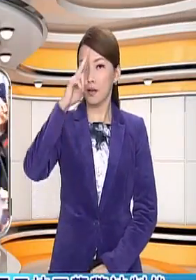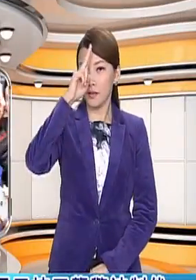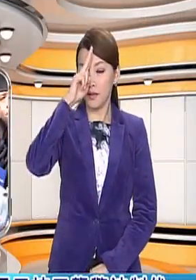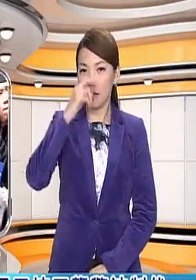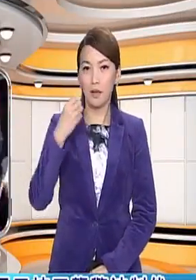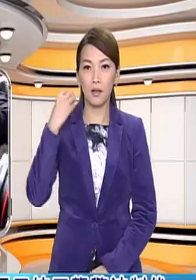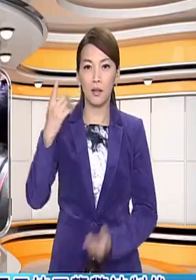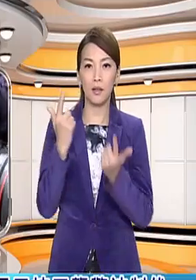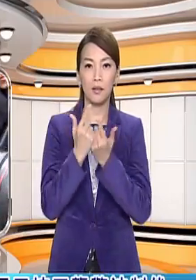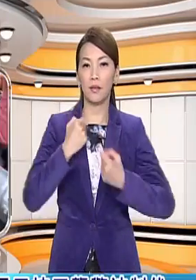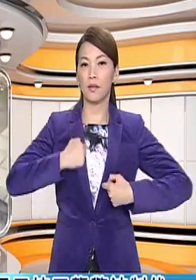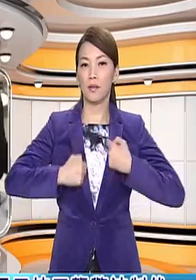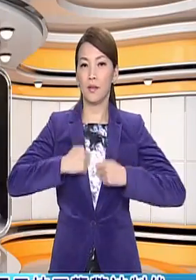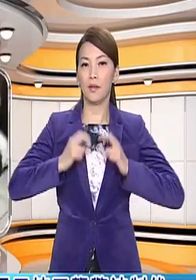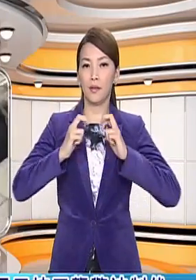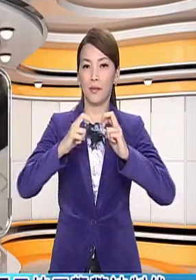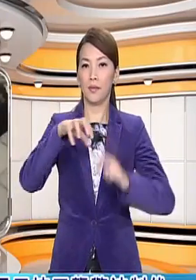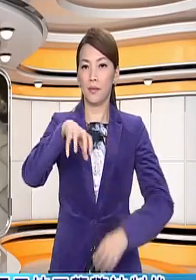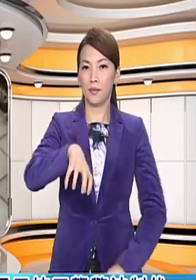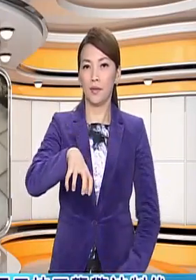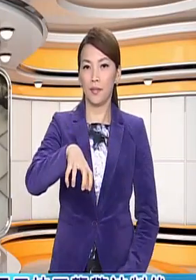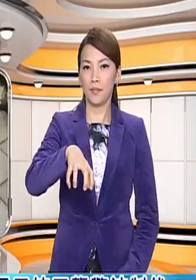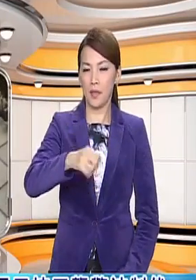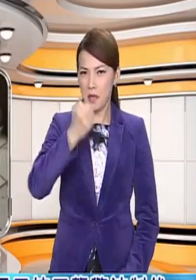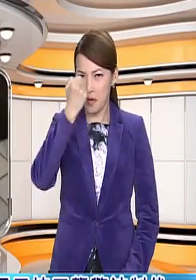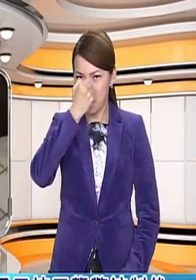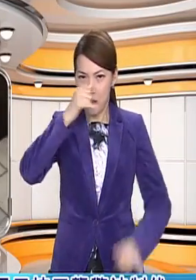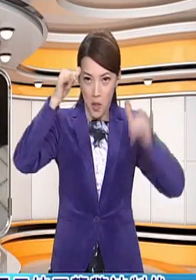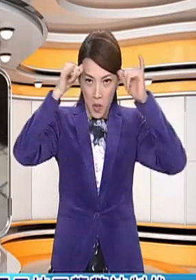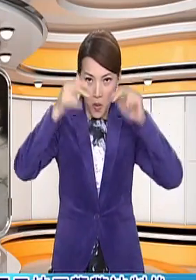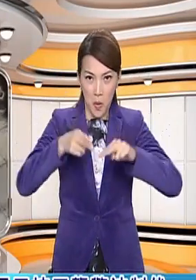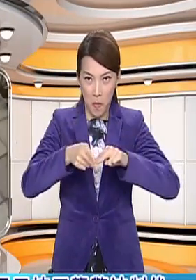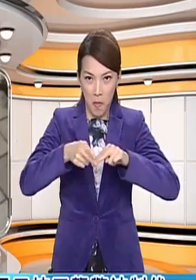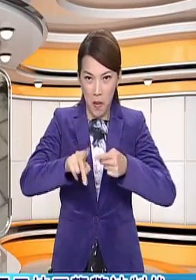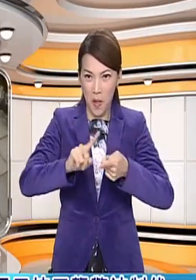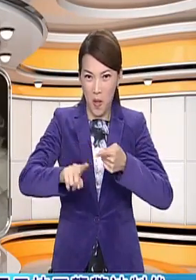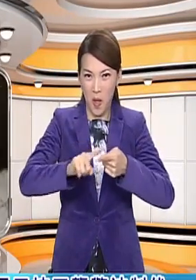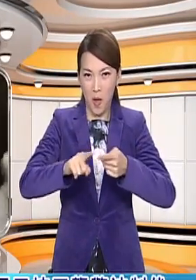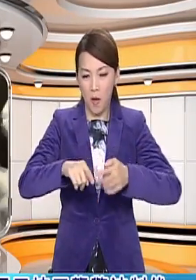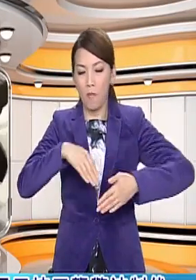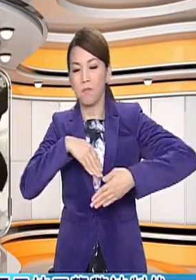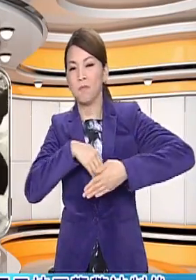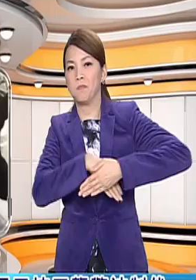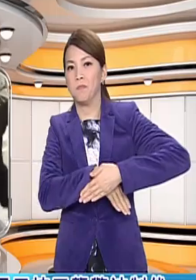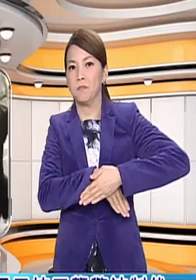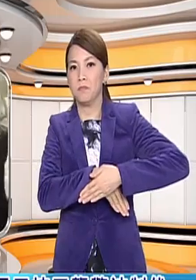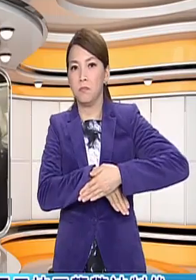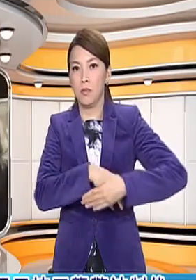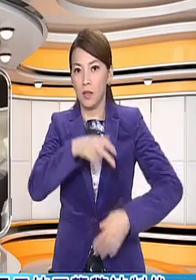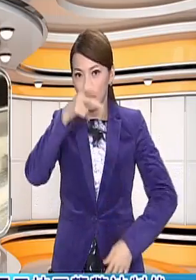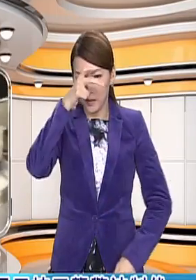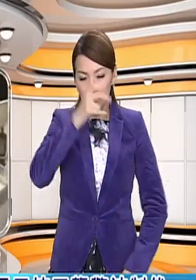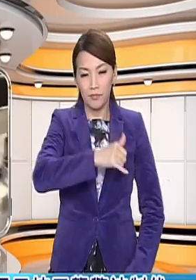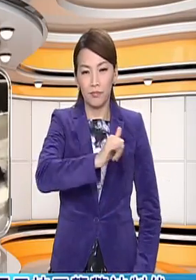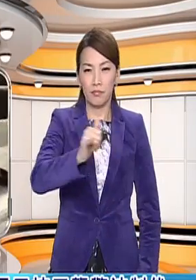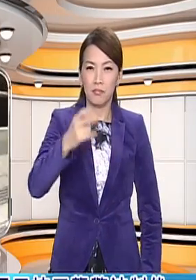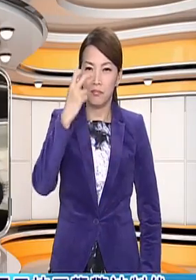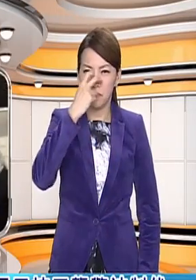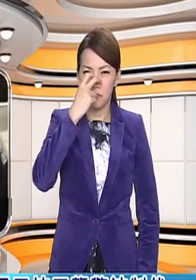新北投捷运站昨天中午发生了一起持刀袭警案，有一名男子以预藏的